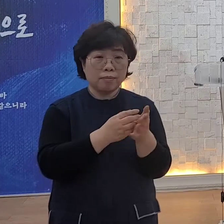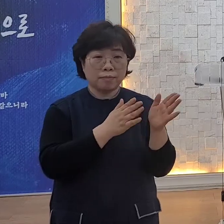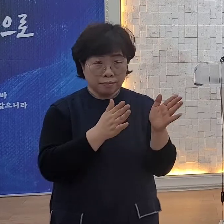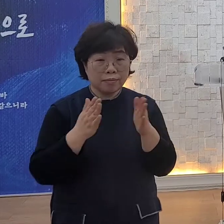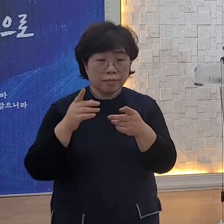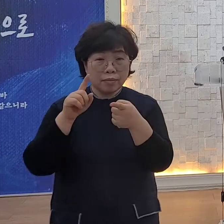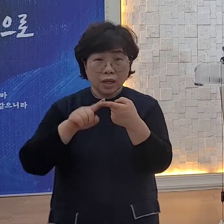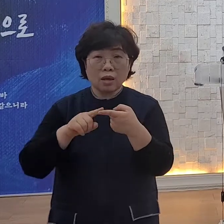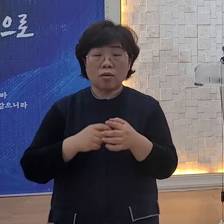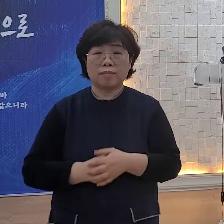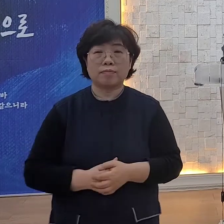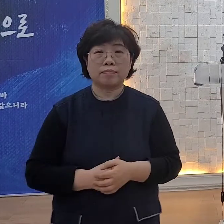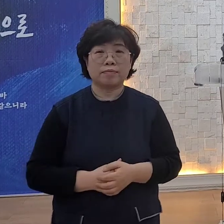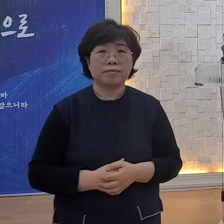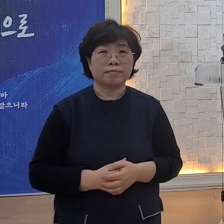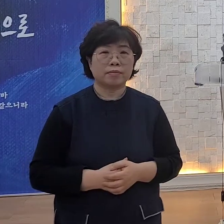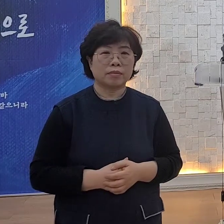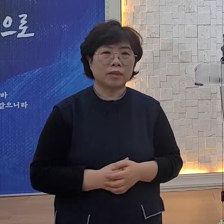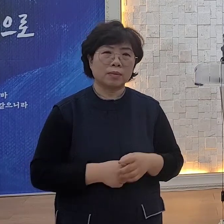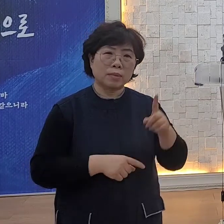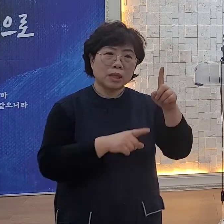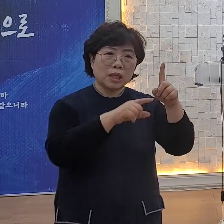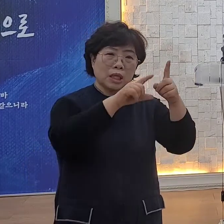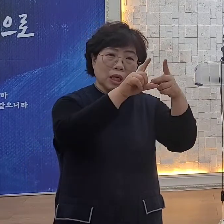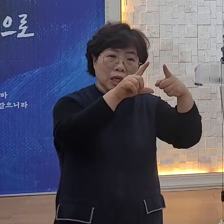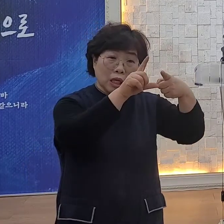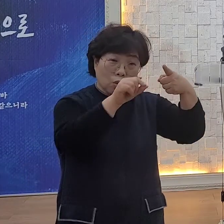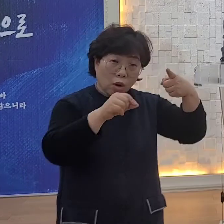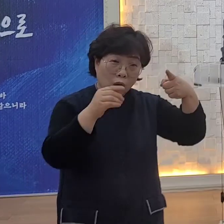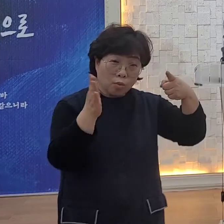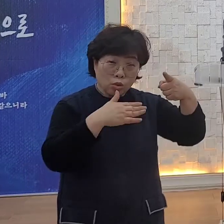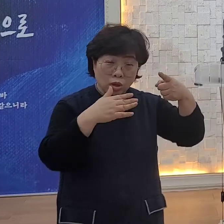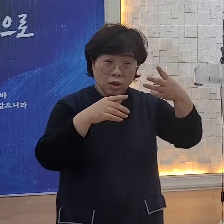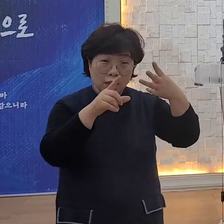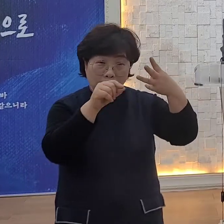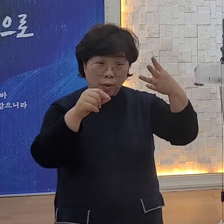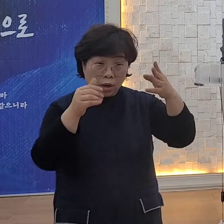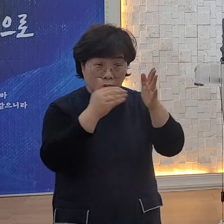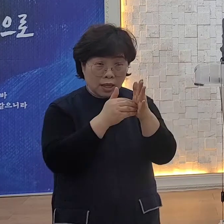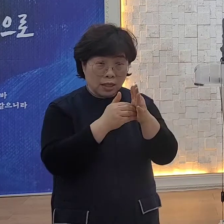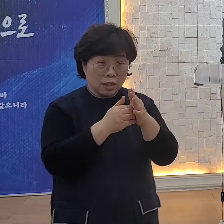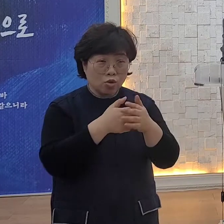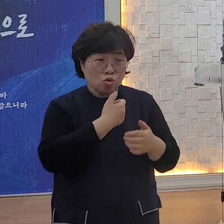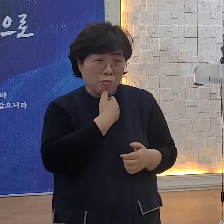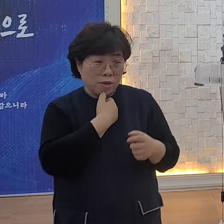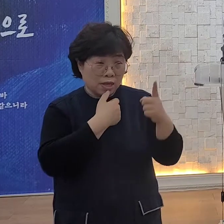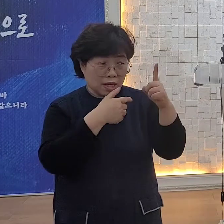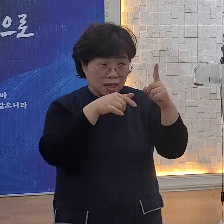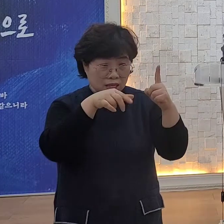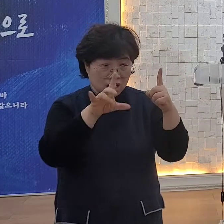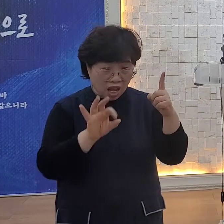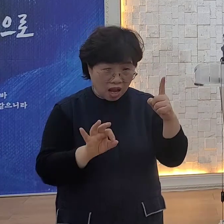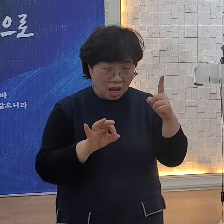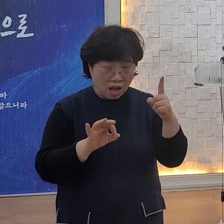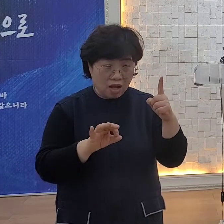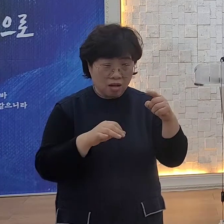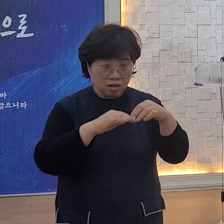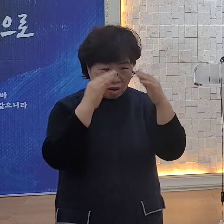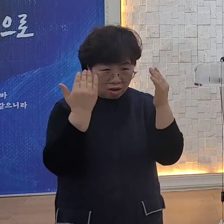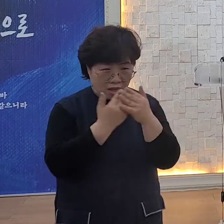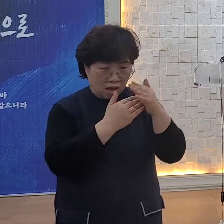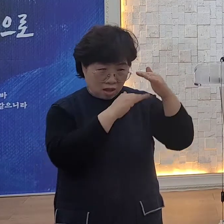석 달에 걸쳐서 이렇게 1장을 가지고 이렇게 매주 조금씩 이렇게 살펴보았는데,